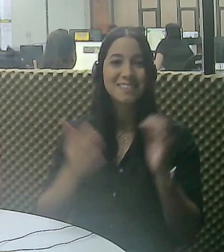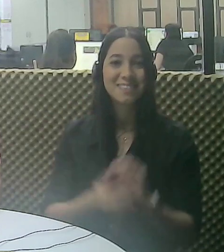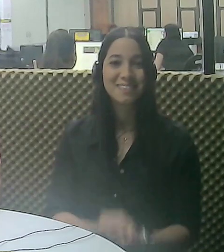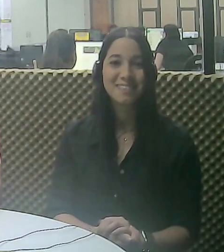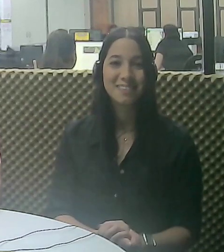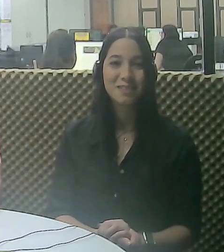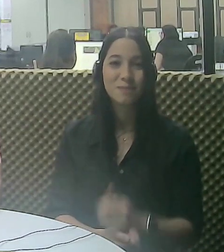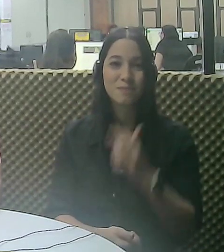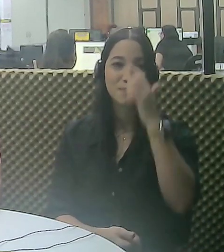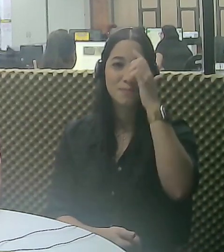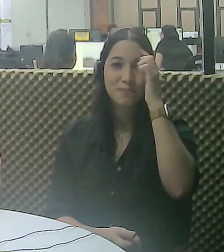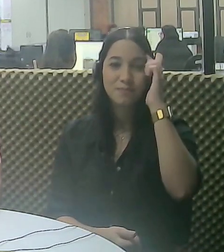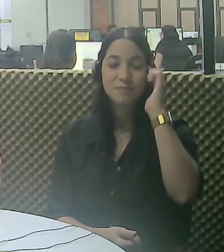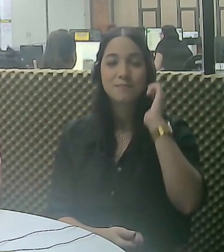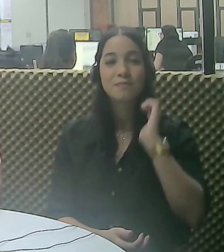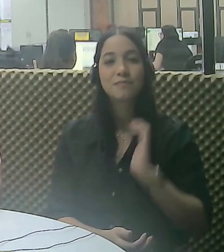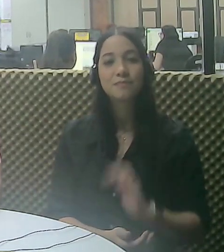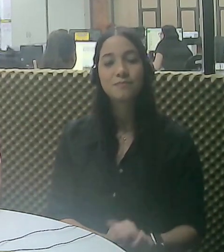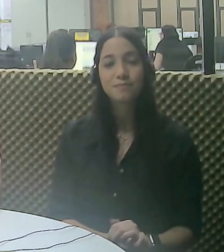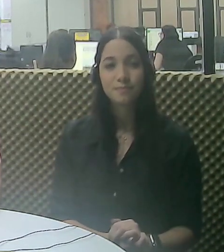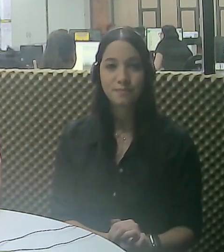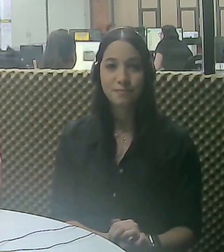fazer bem.